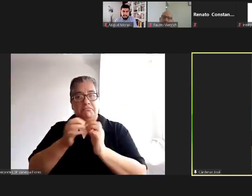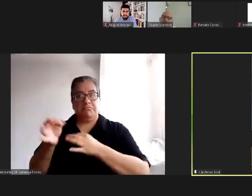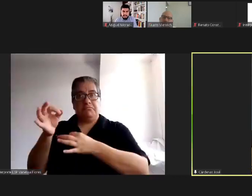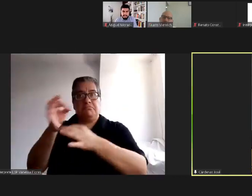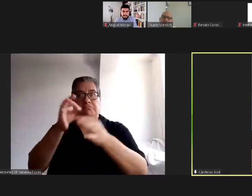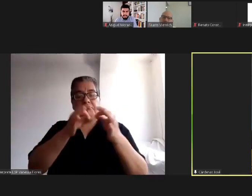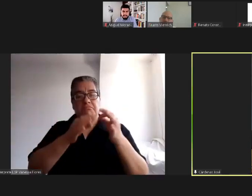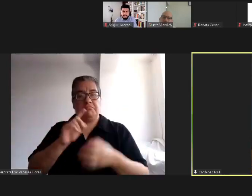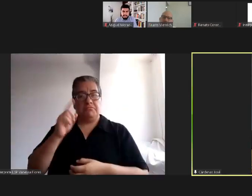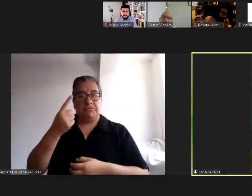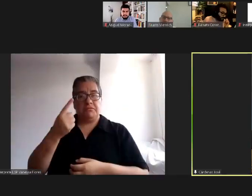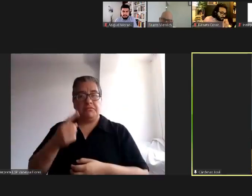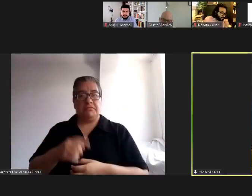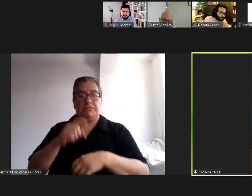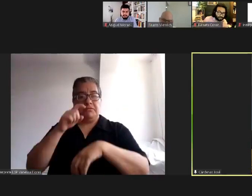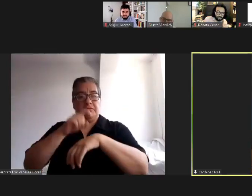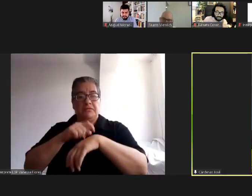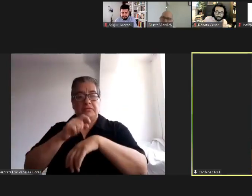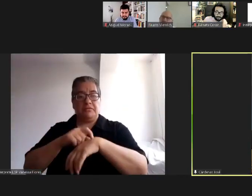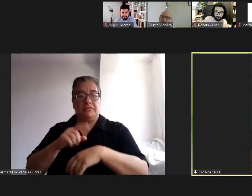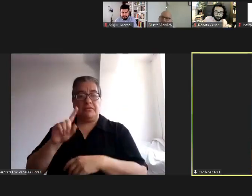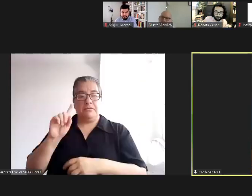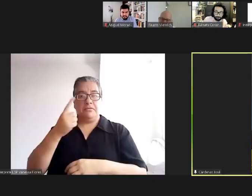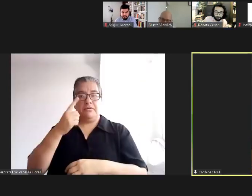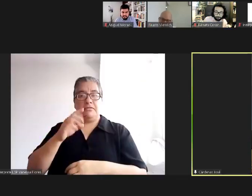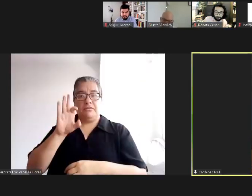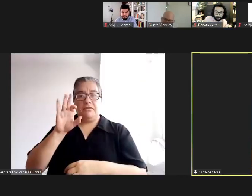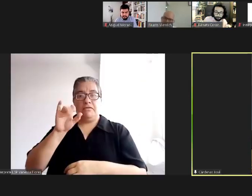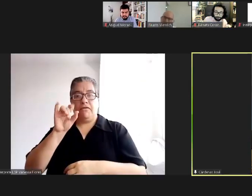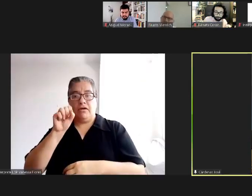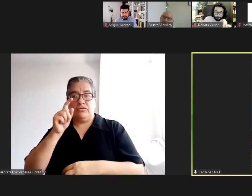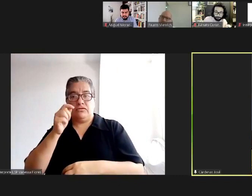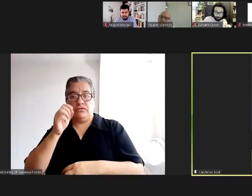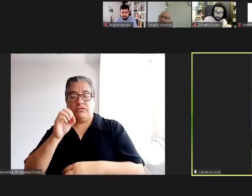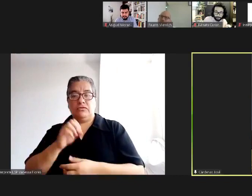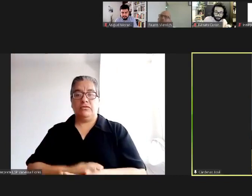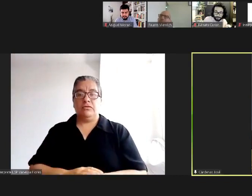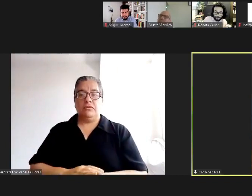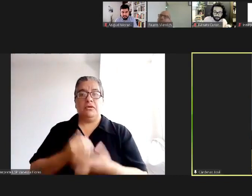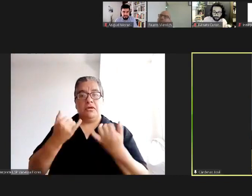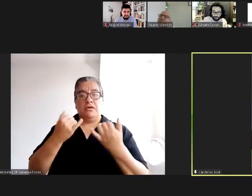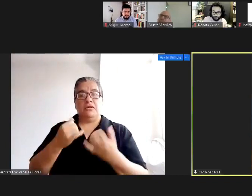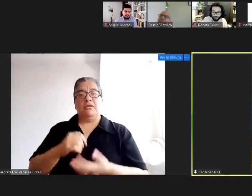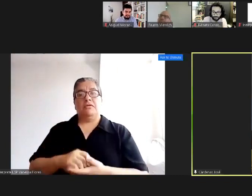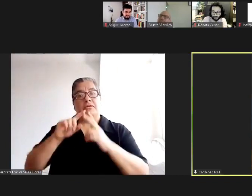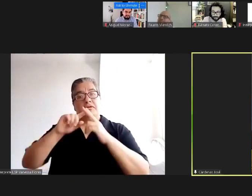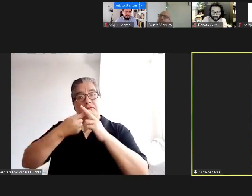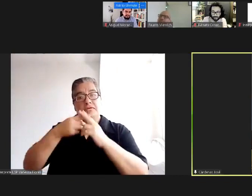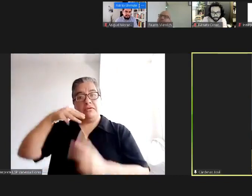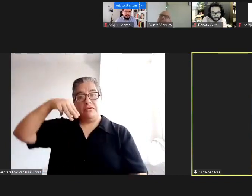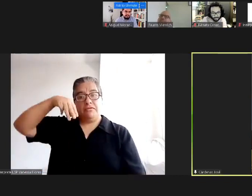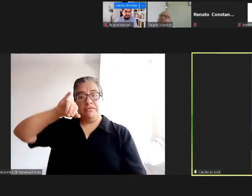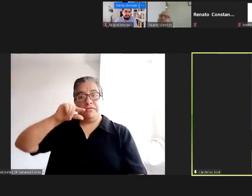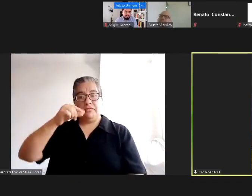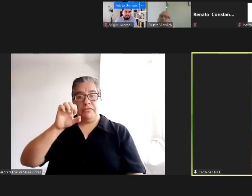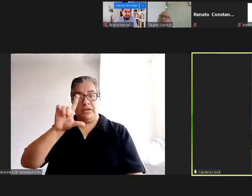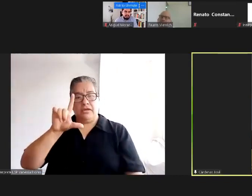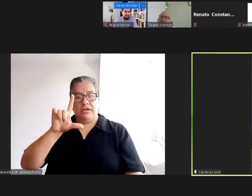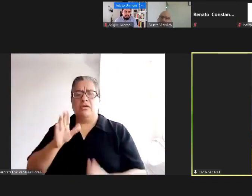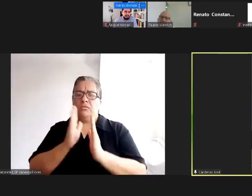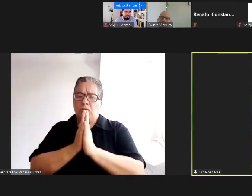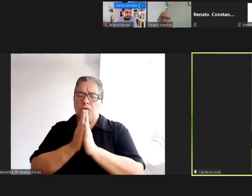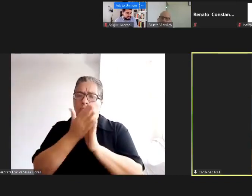cedimos al señor Fausto. Vamos a empezar con Miguel. Miguel, un poco para que amplíes cómo, de cierta